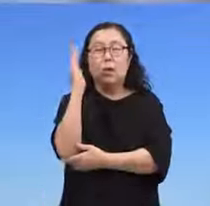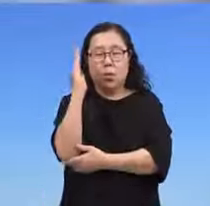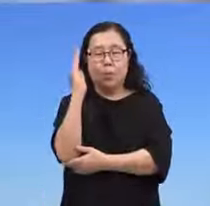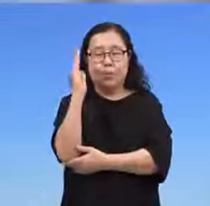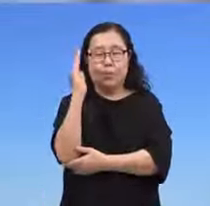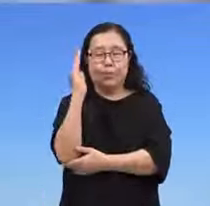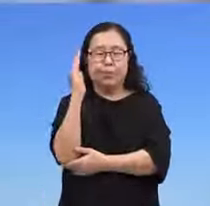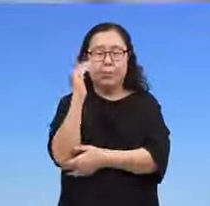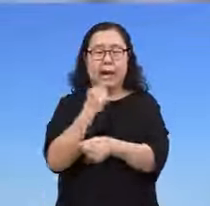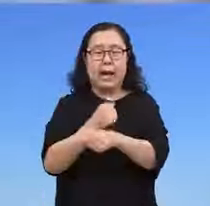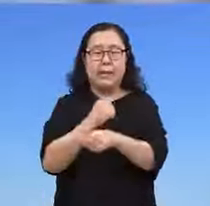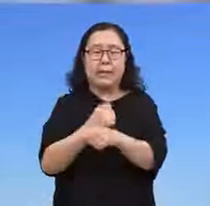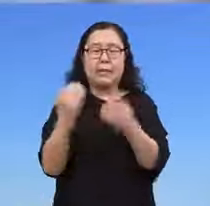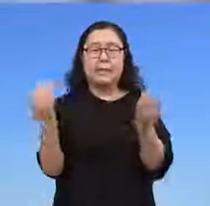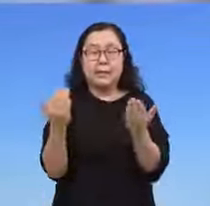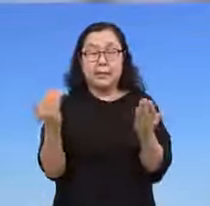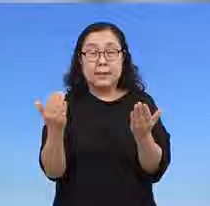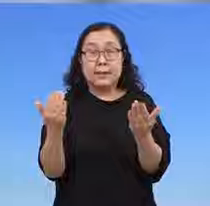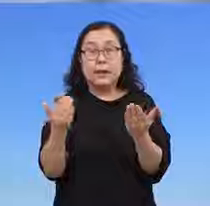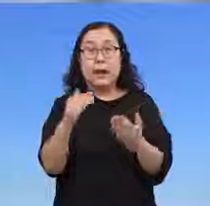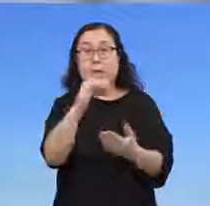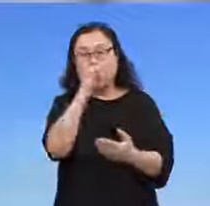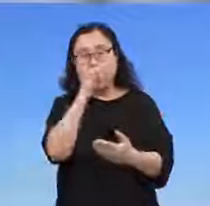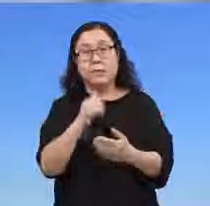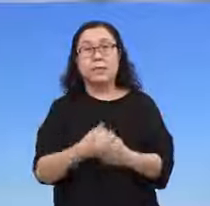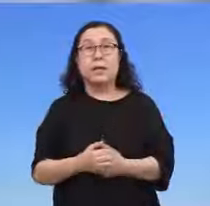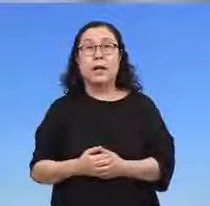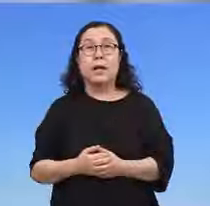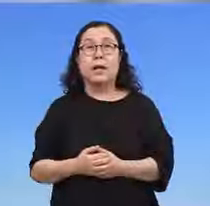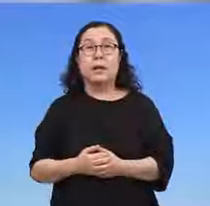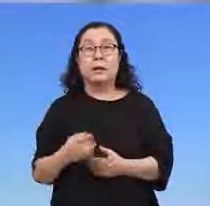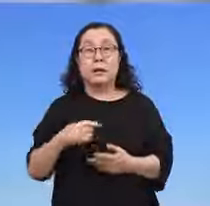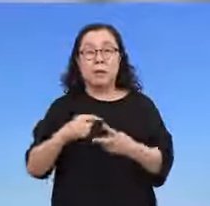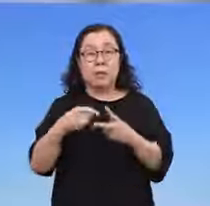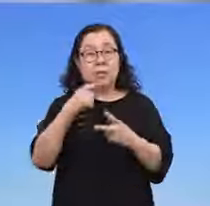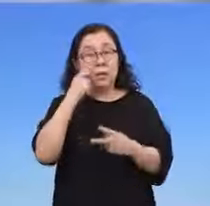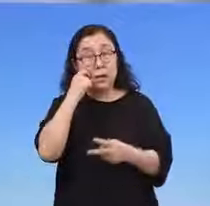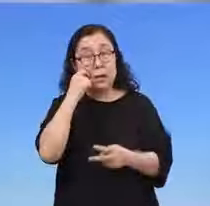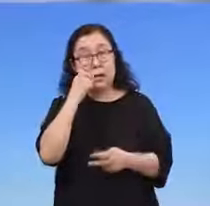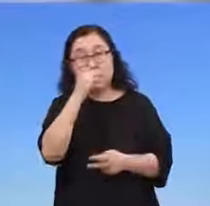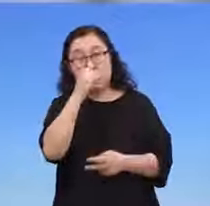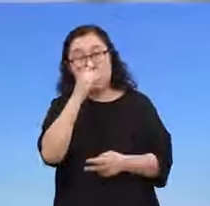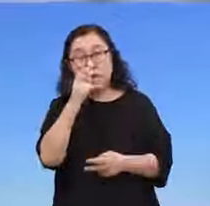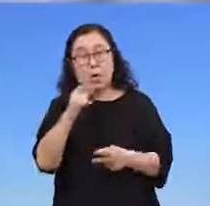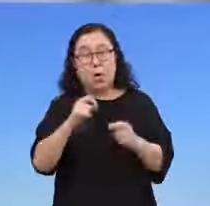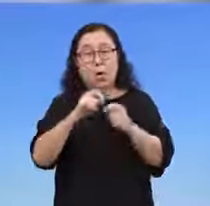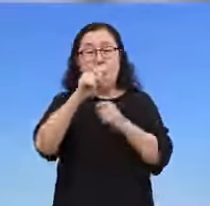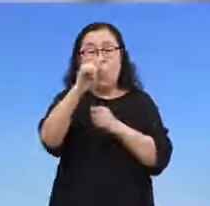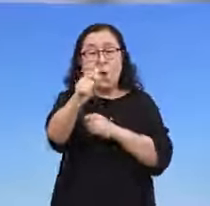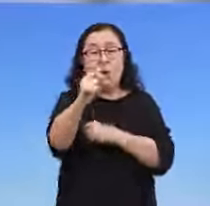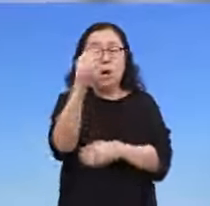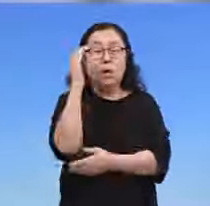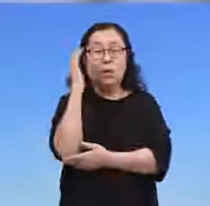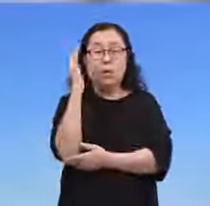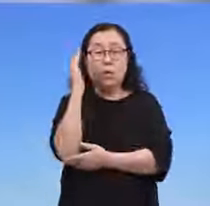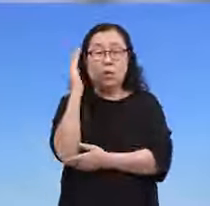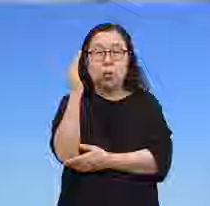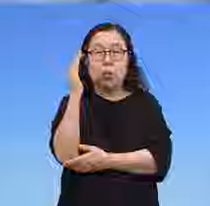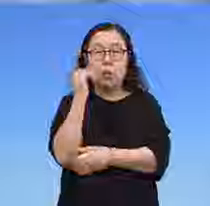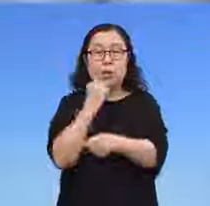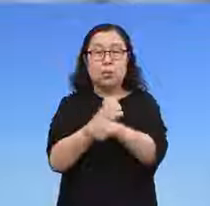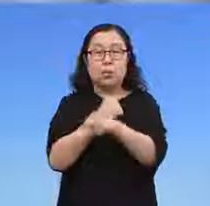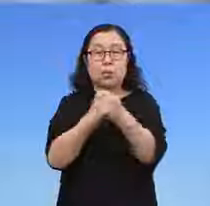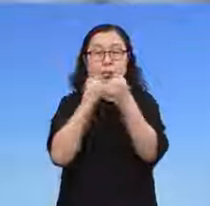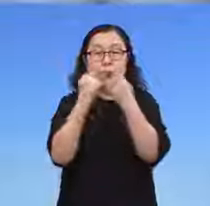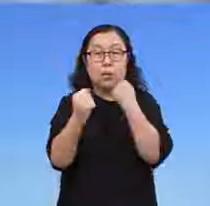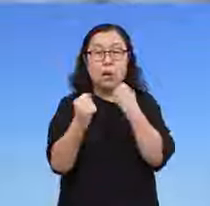다 내던진 삶을 지금 살아가고 있는데 뭘 이해를 못하는가? 이렇게 오래 설교를 하고